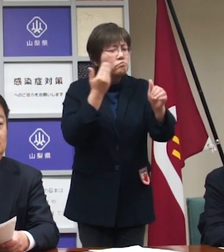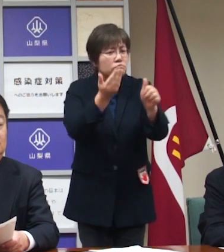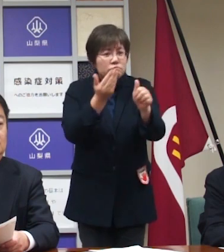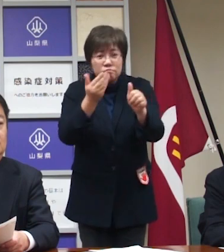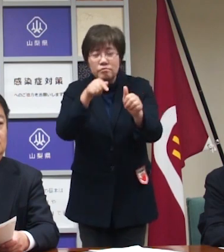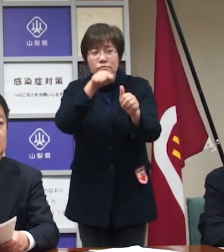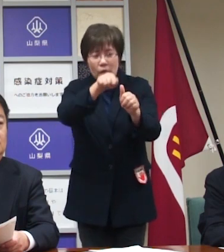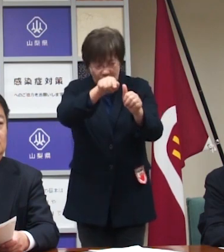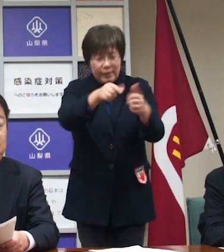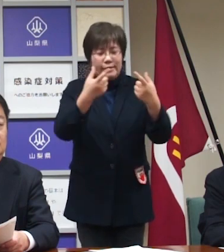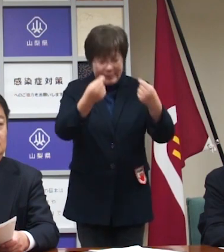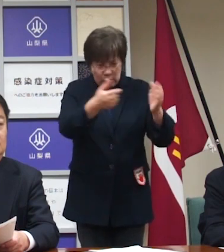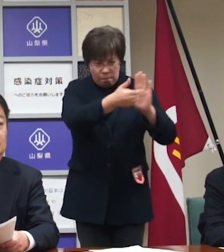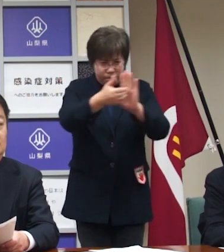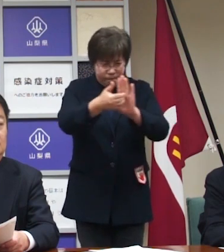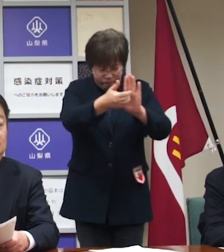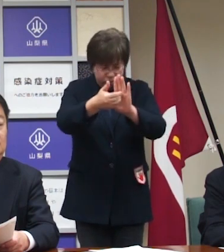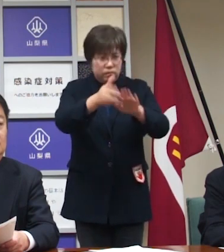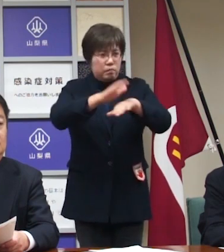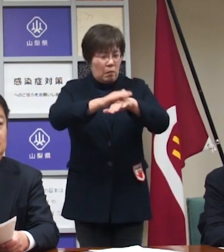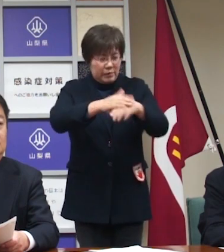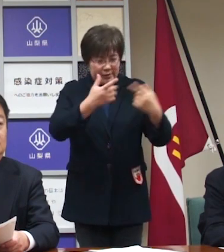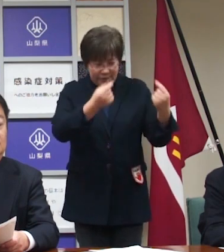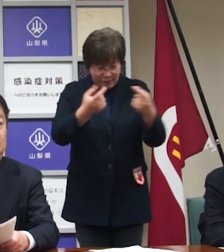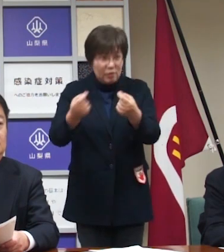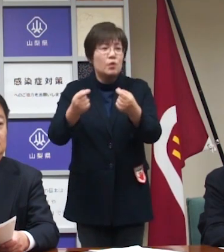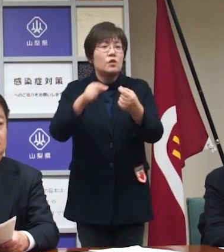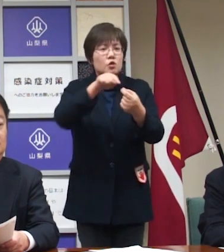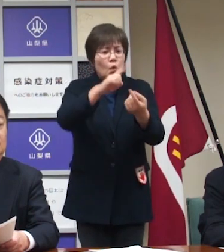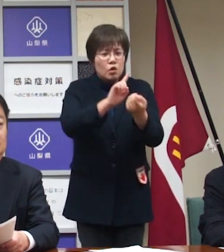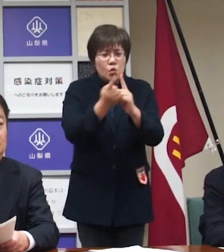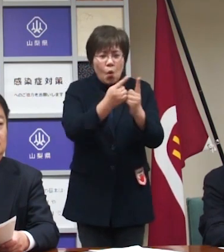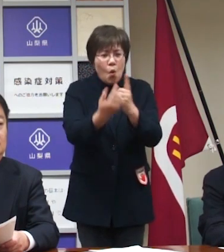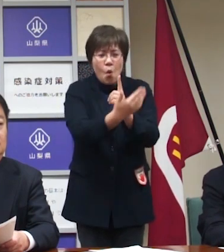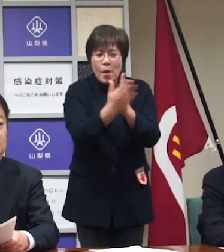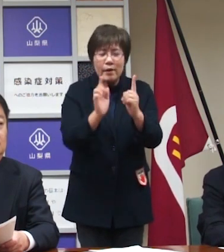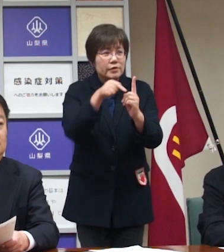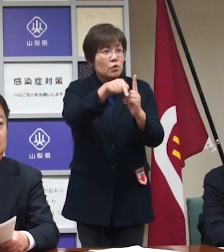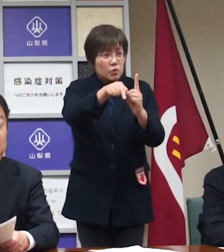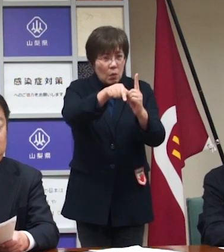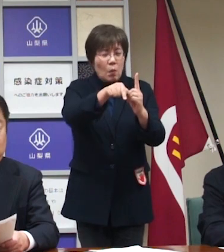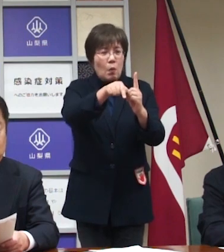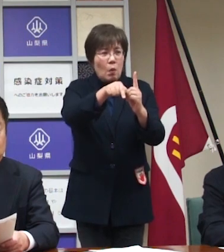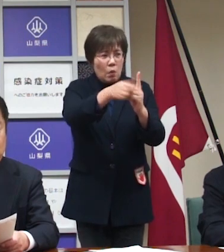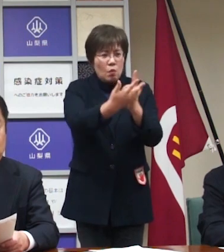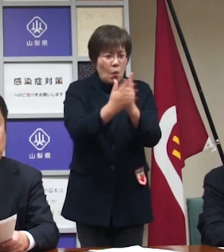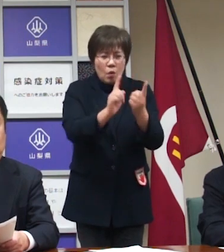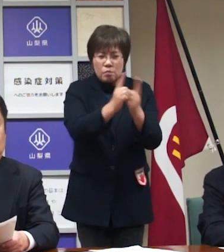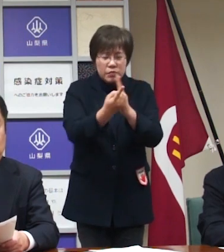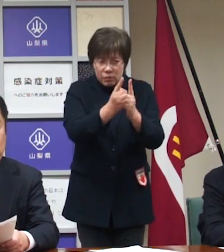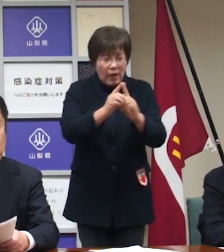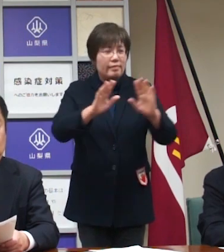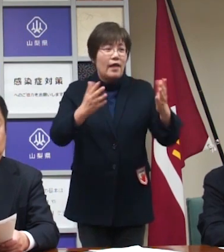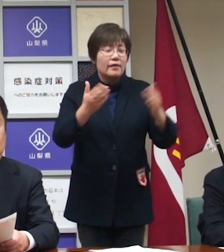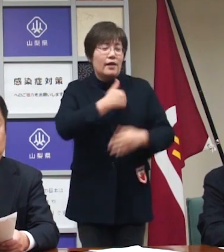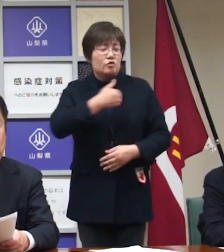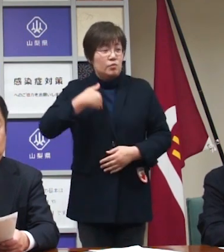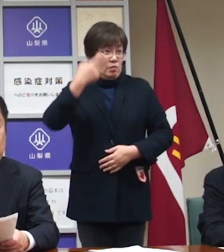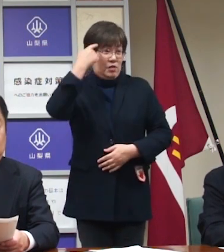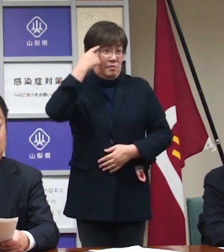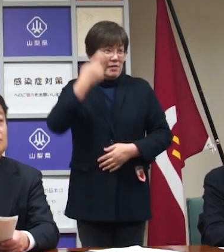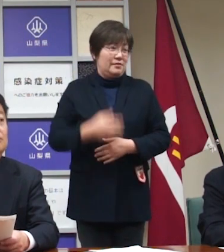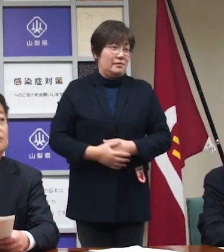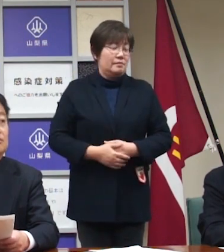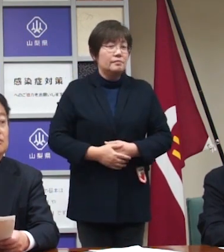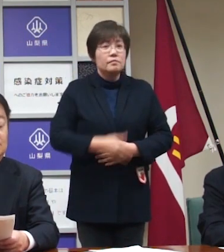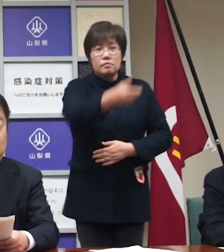って対応していますので、そこでの濃厚接触者は発生をしていないと考えております。 次、その5月